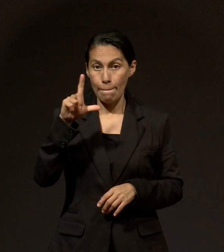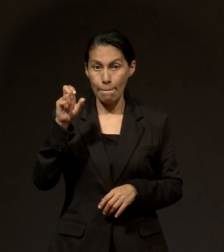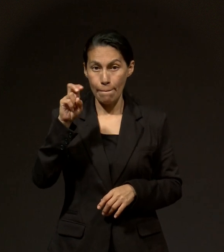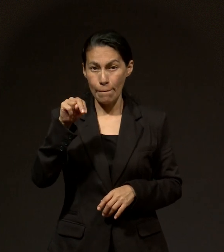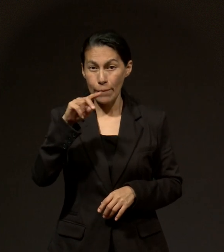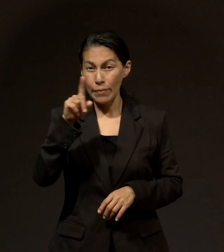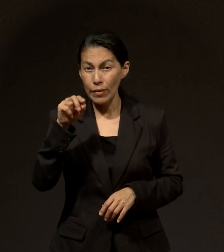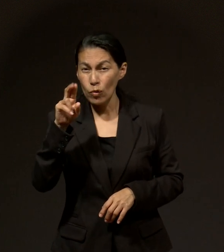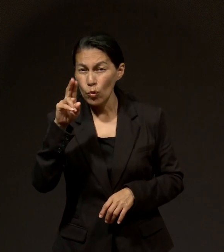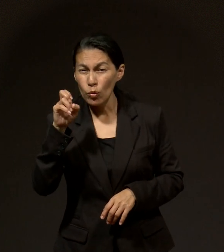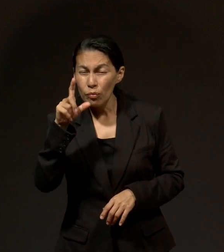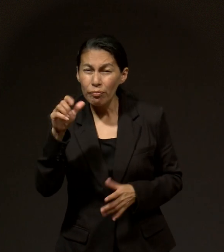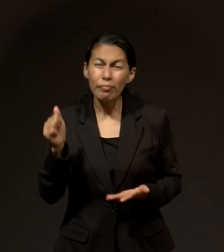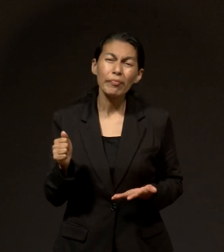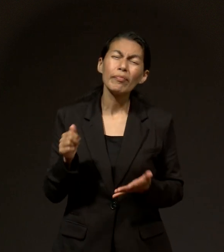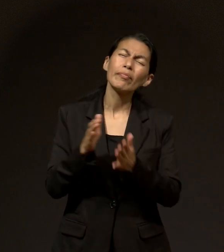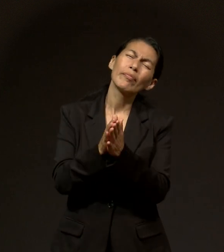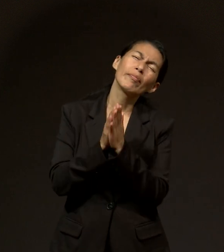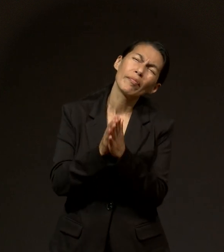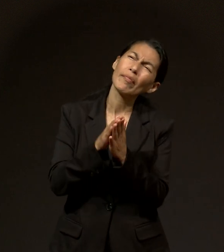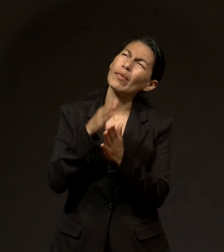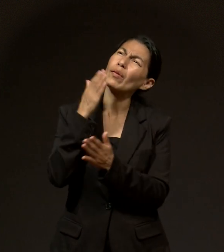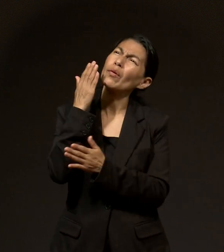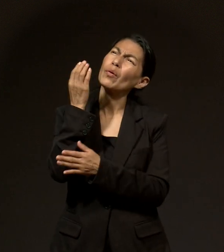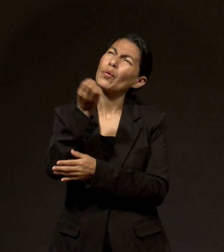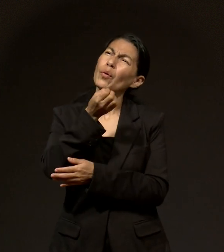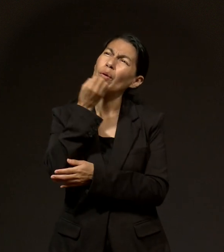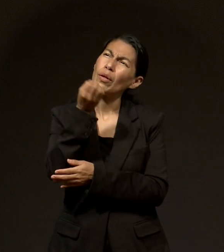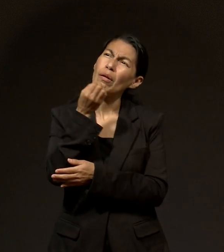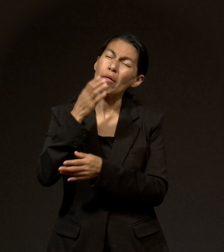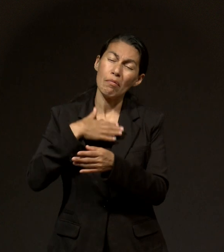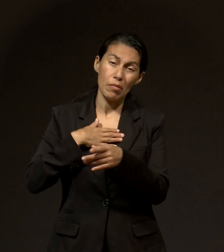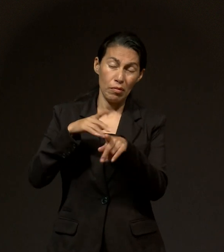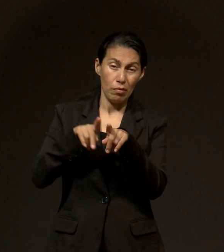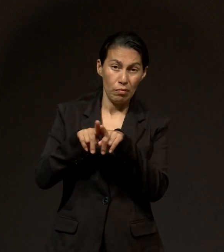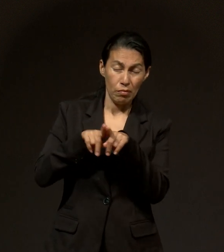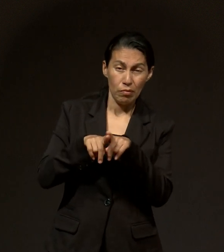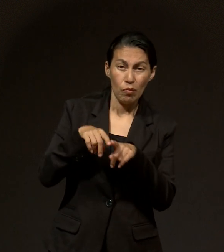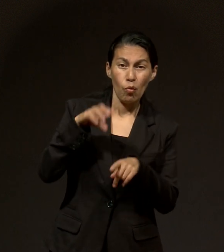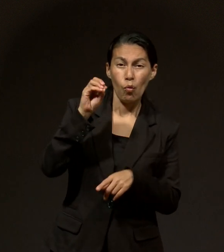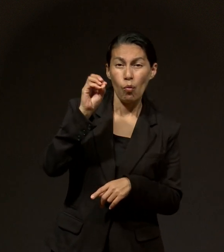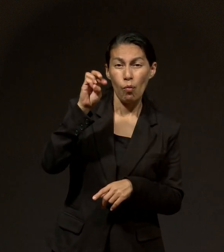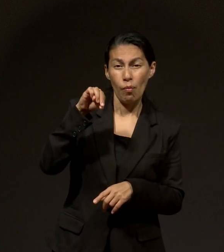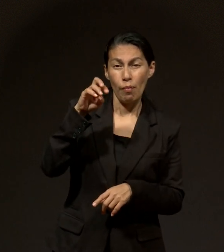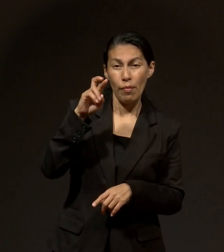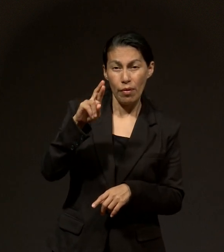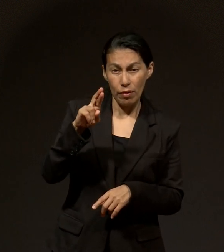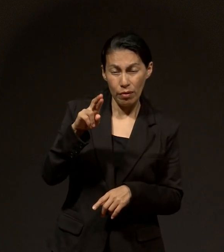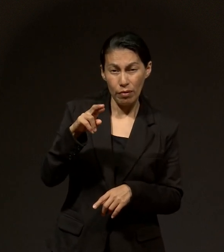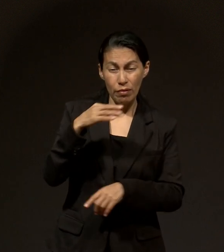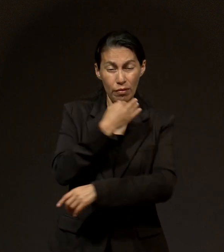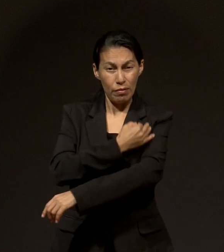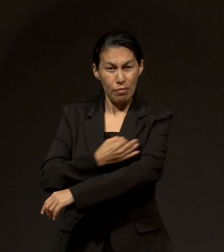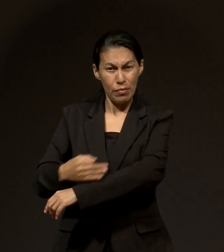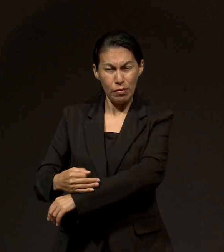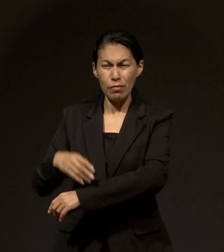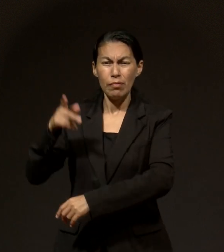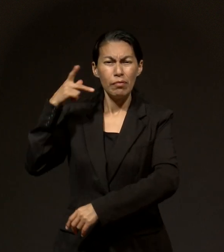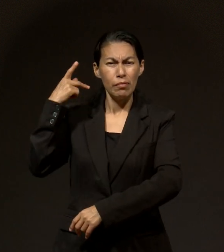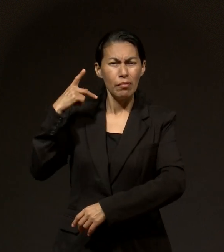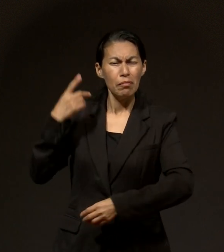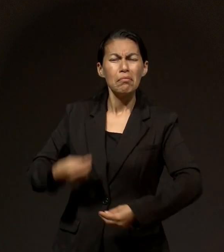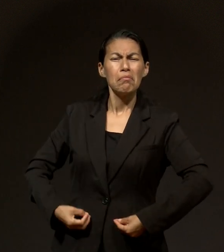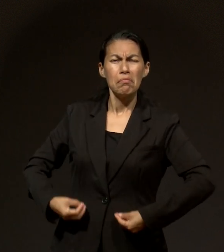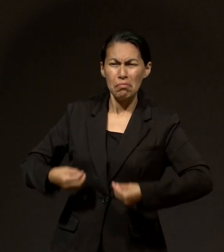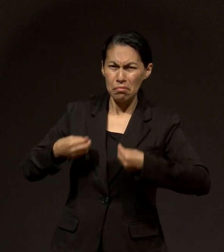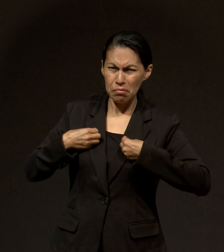todos Pido oración por mi hijo Omar Y su familia Que están viviendo en Puebla Para que Dios Con su